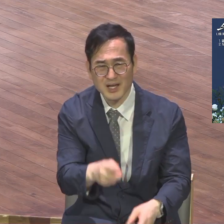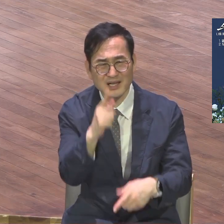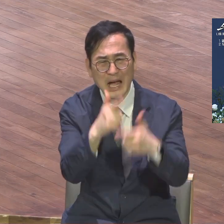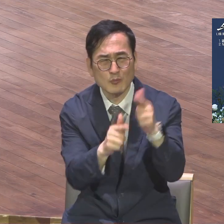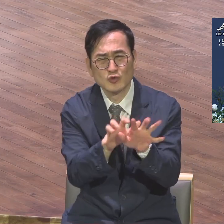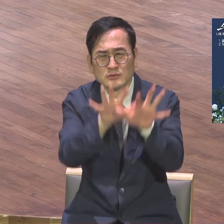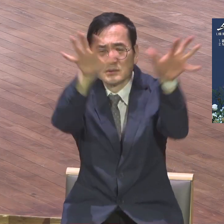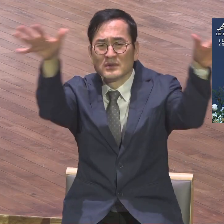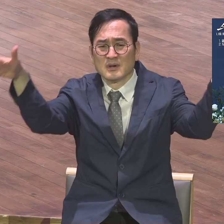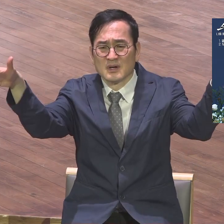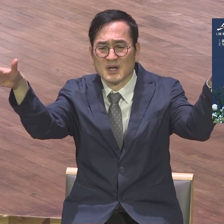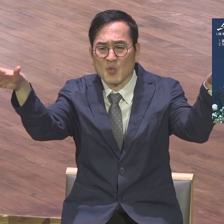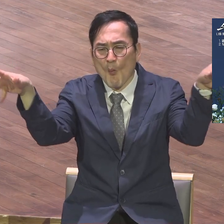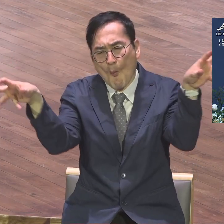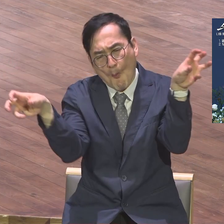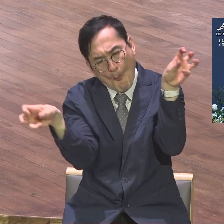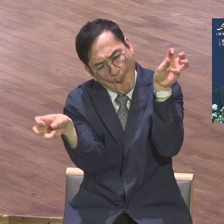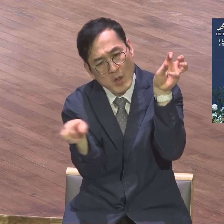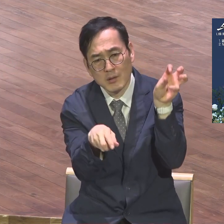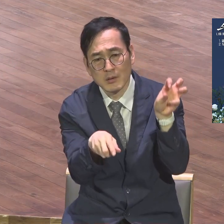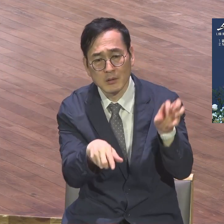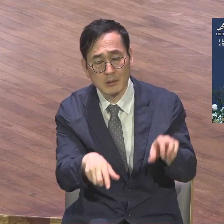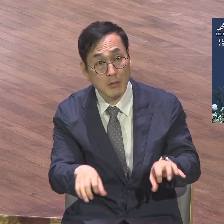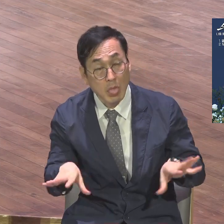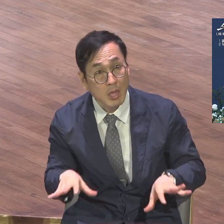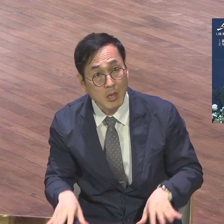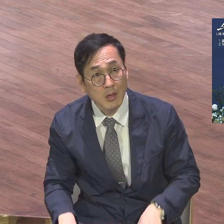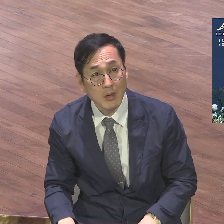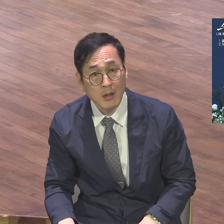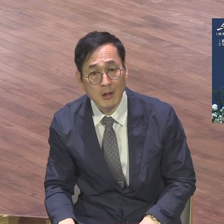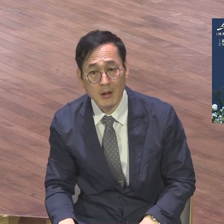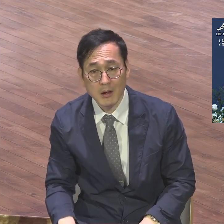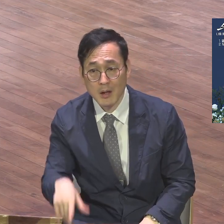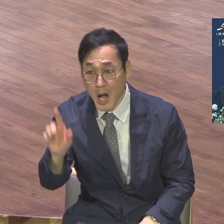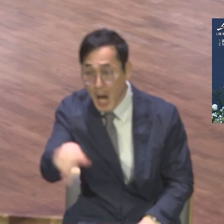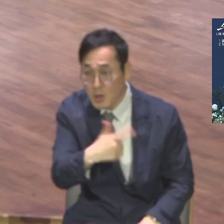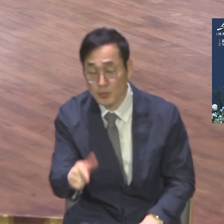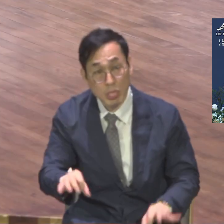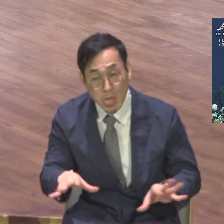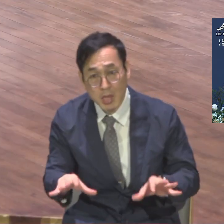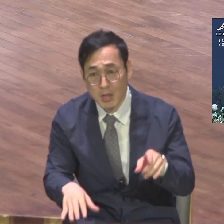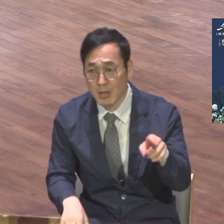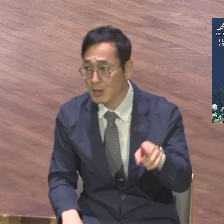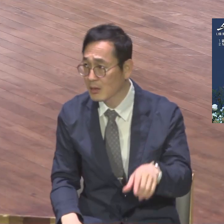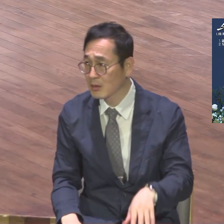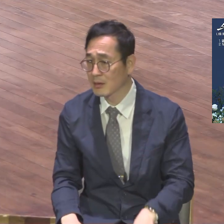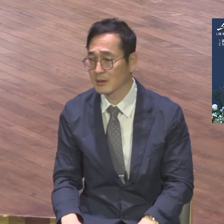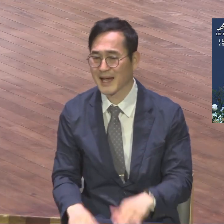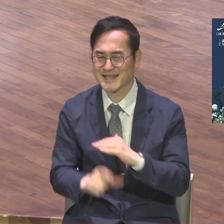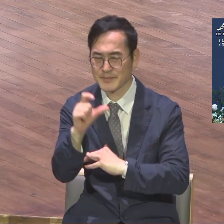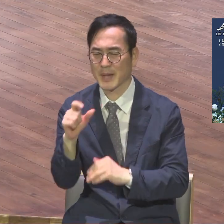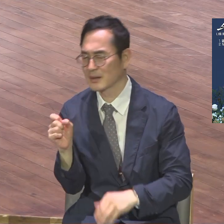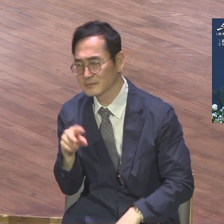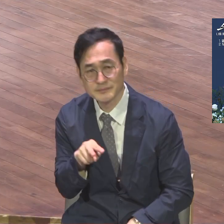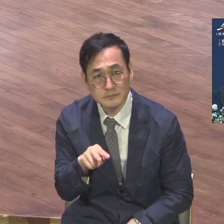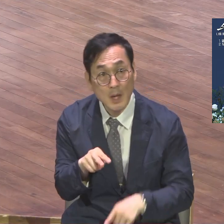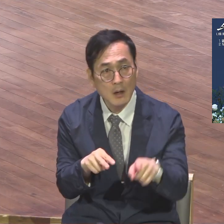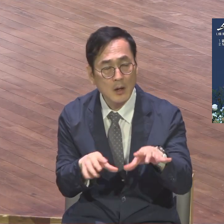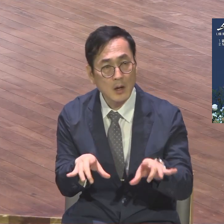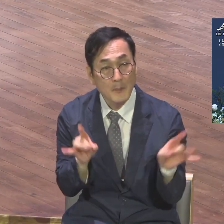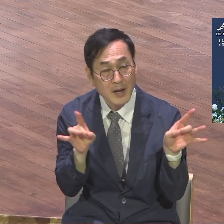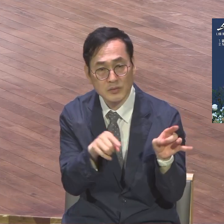큰 나무가 하루아침 말라 죽냐? 의심입니다. 이것을 아신 예수님께서